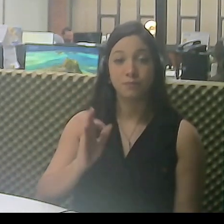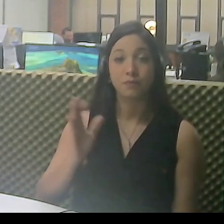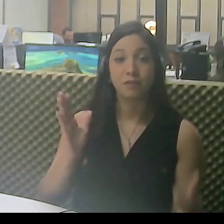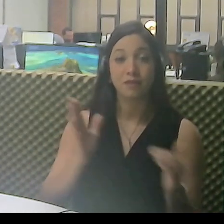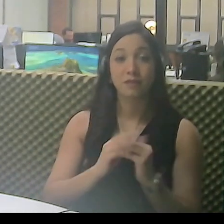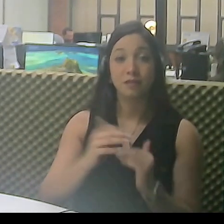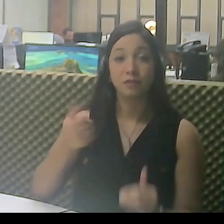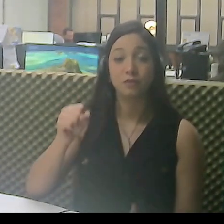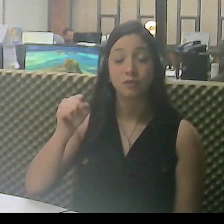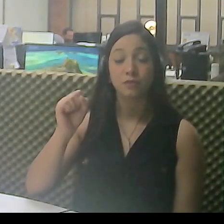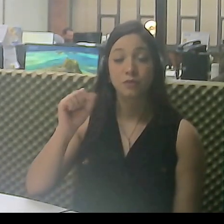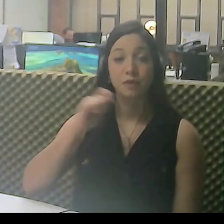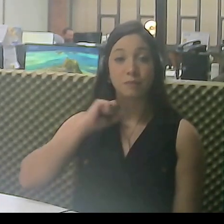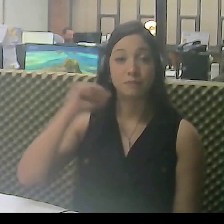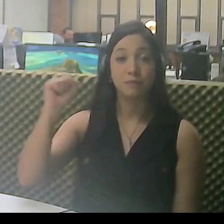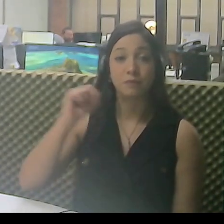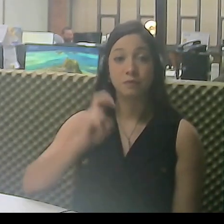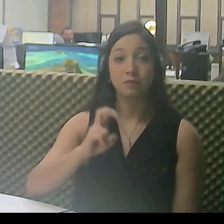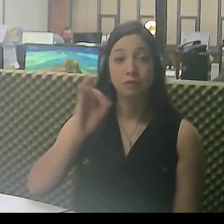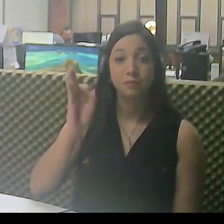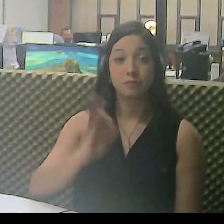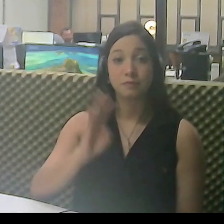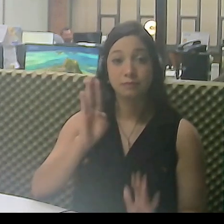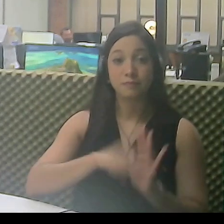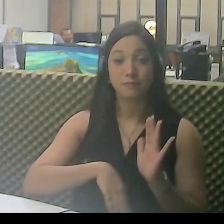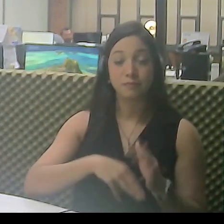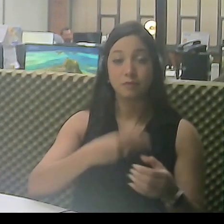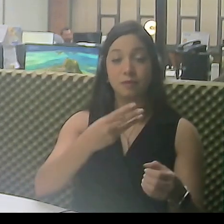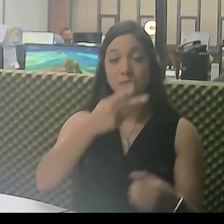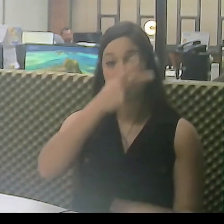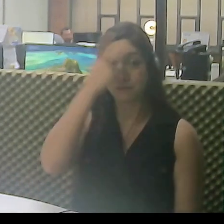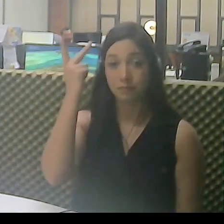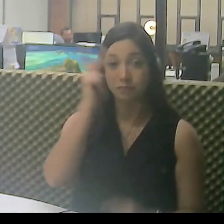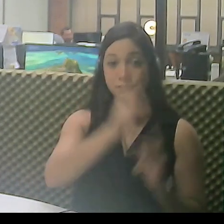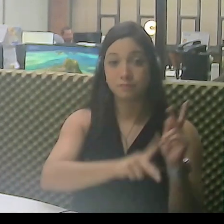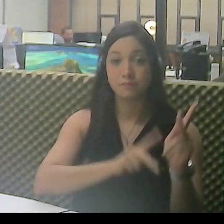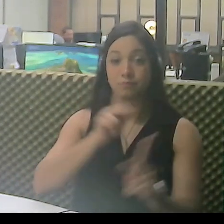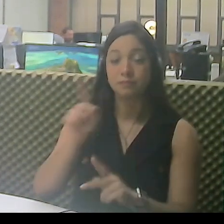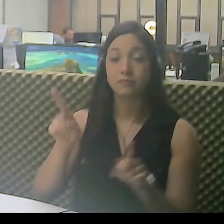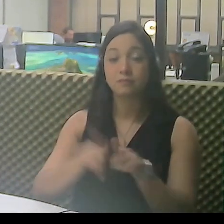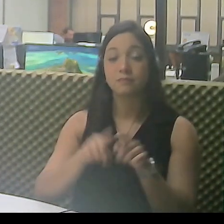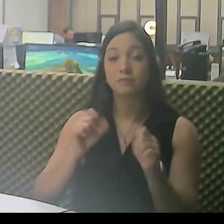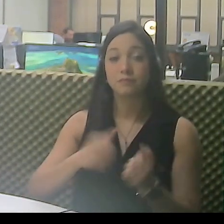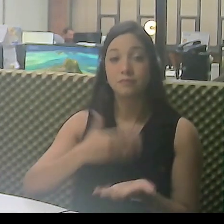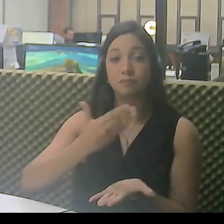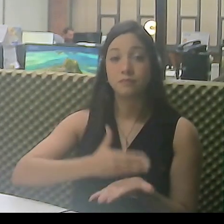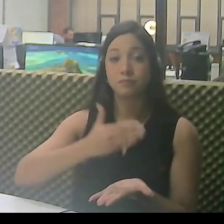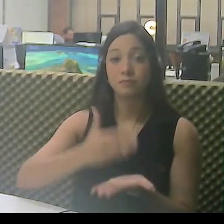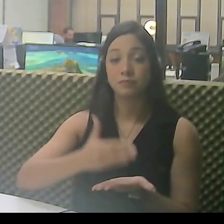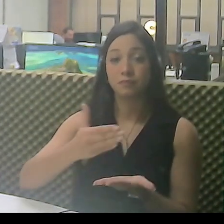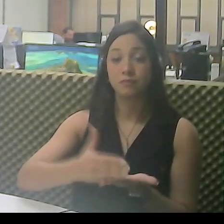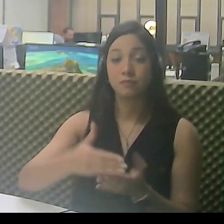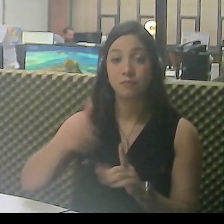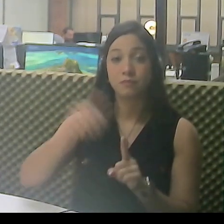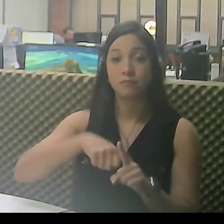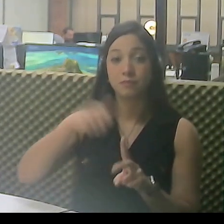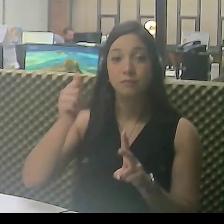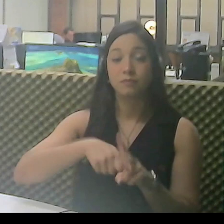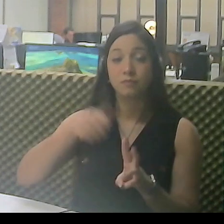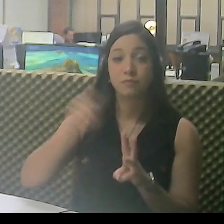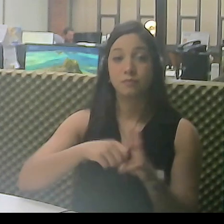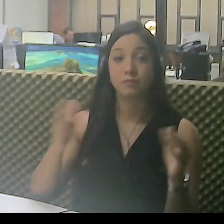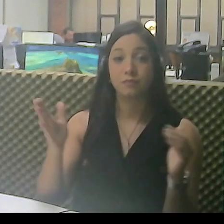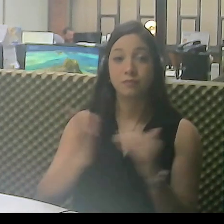de abril, o abono é de 5%. Os munícipes também podem fazer o parcelamento com vencimentos mensais